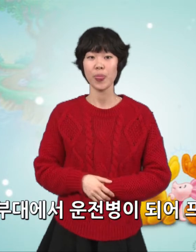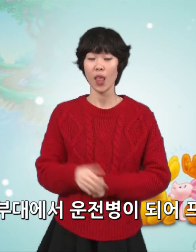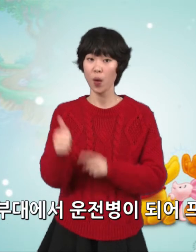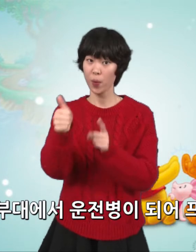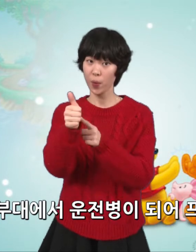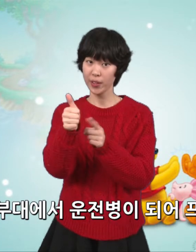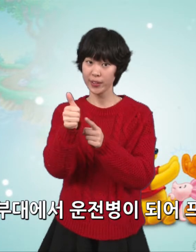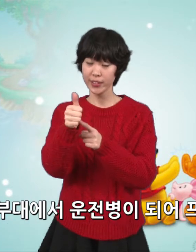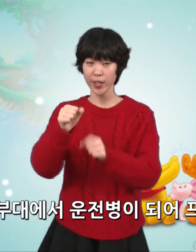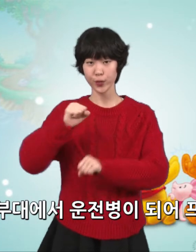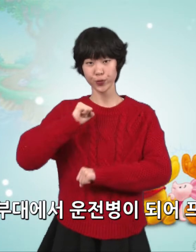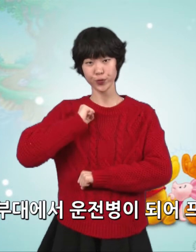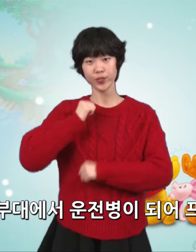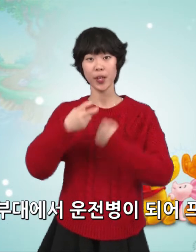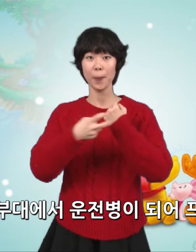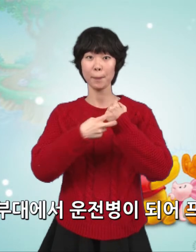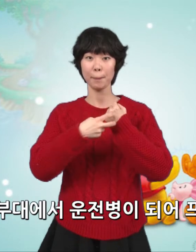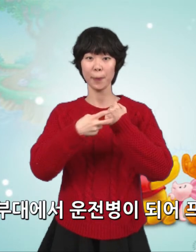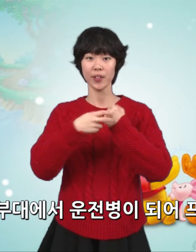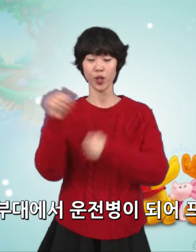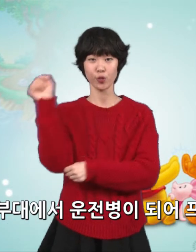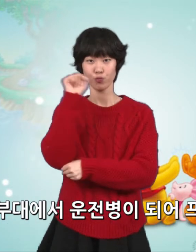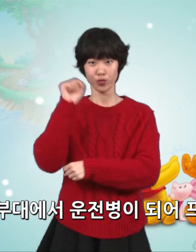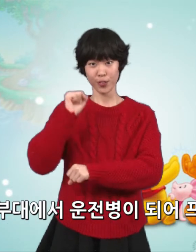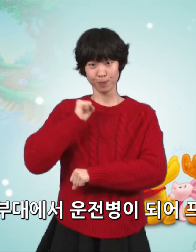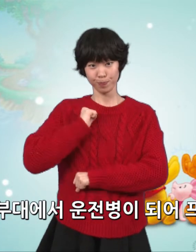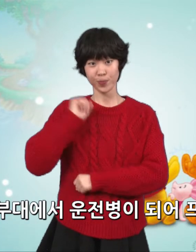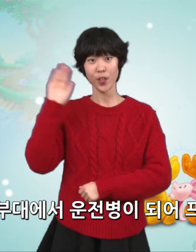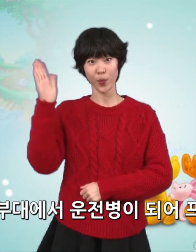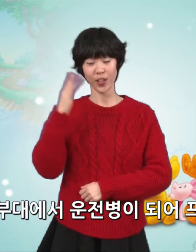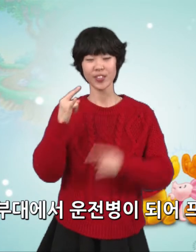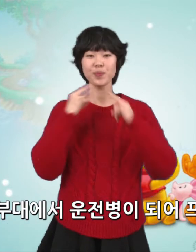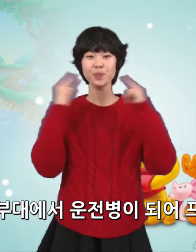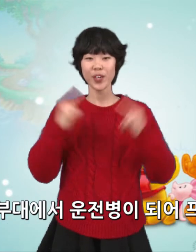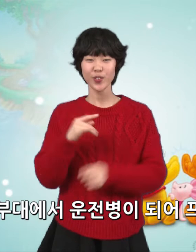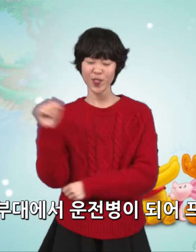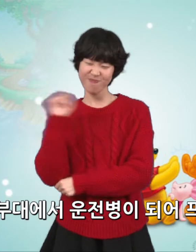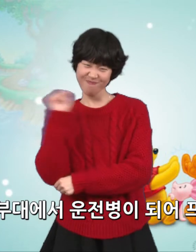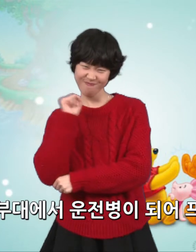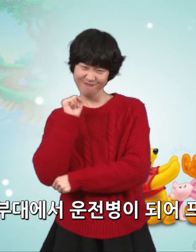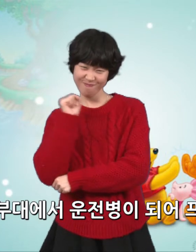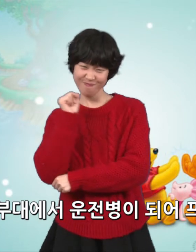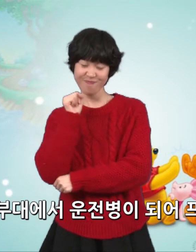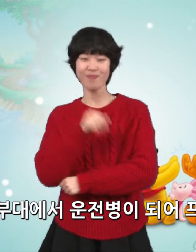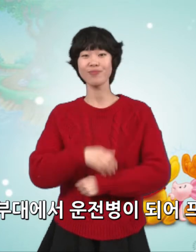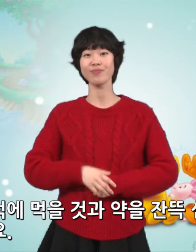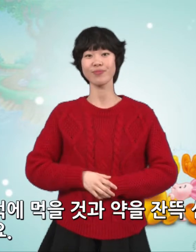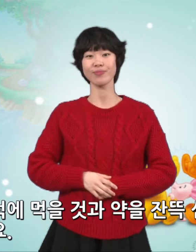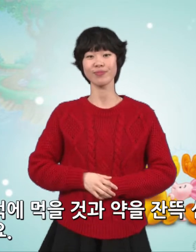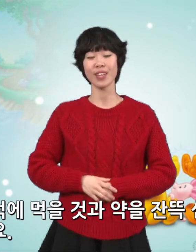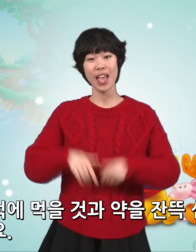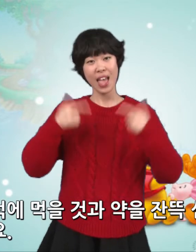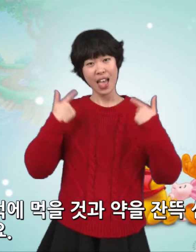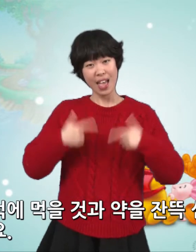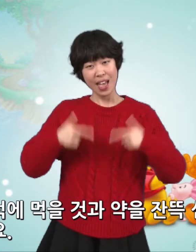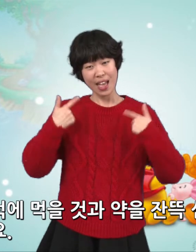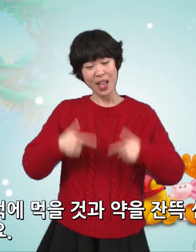없었답니다. 월트는 구급부대에서 운전병이 되어 프랑스로 갔어요. 날마다 트럭에